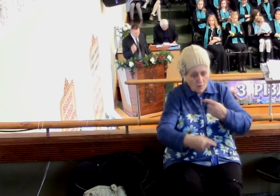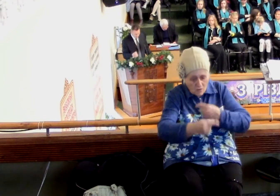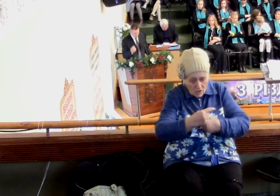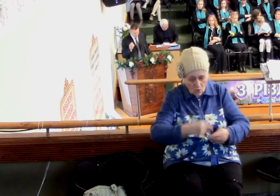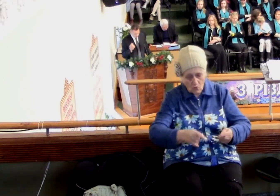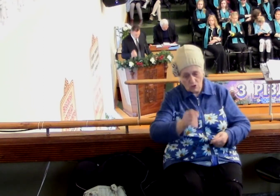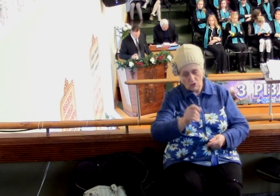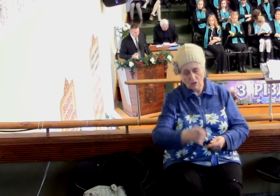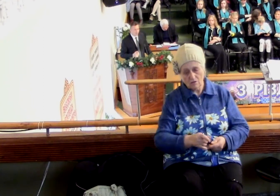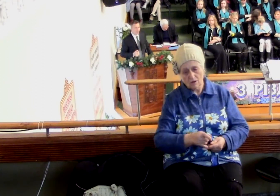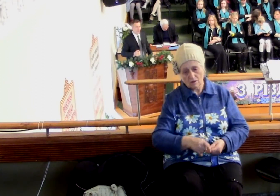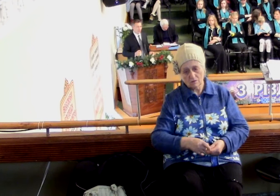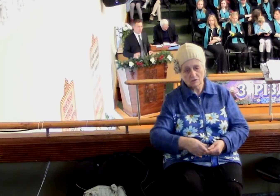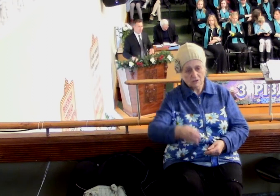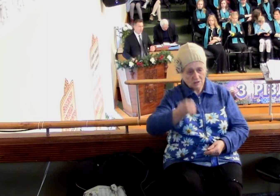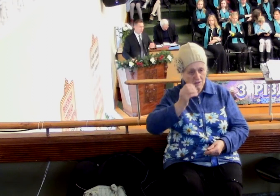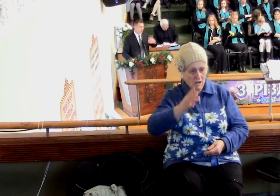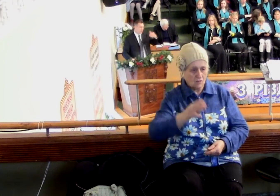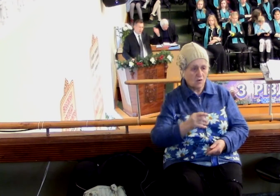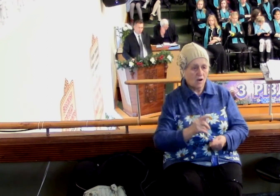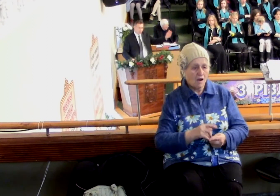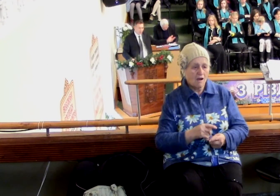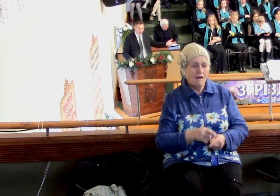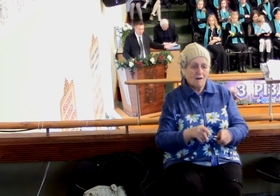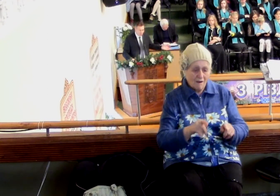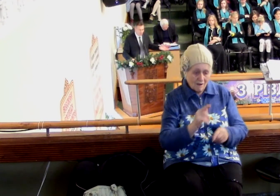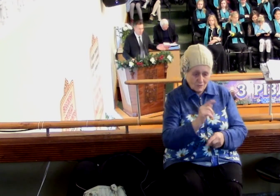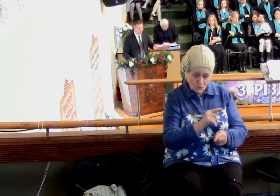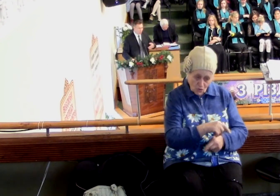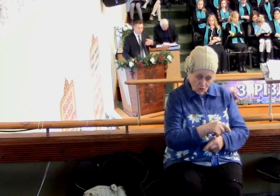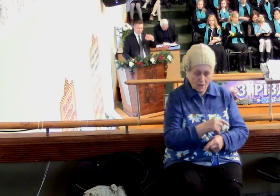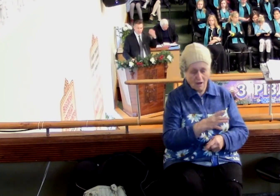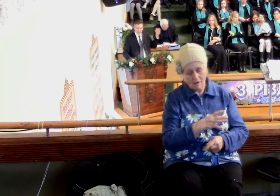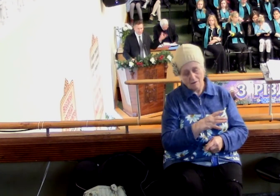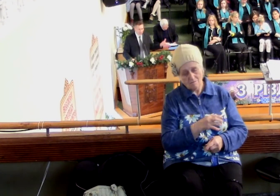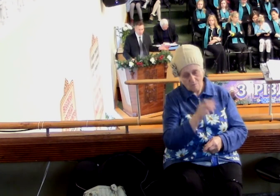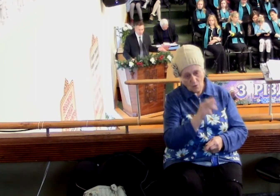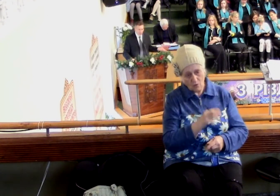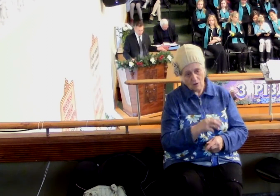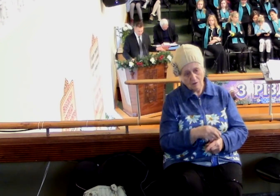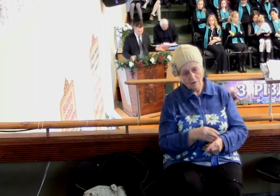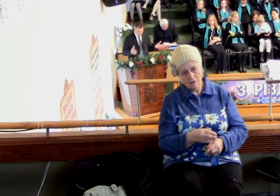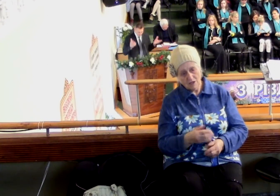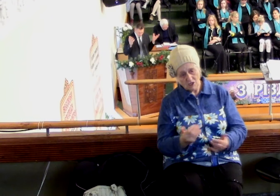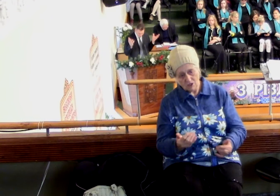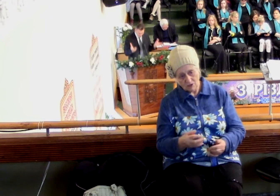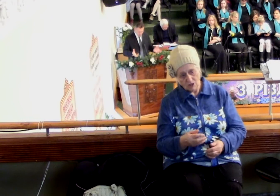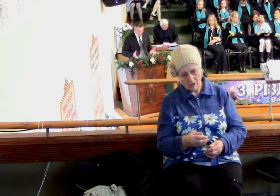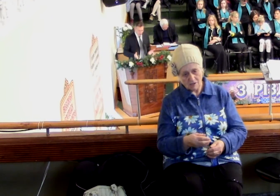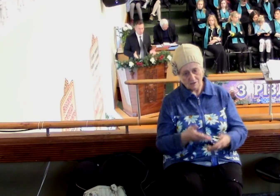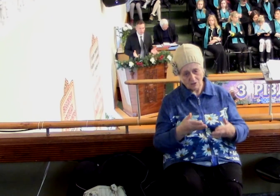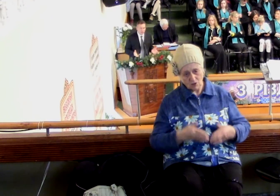самый милующий Бог, который вышел навстречу Каину, убийце Каину,